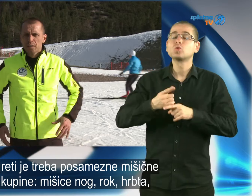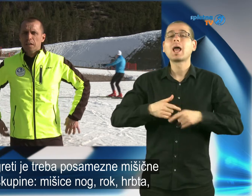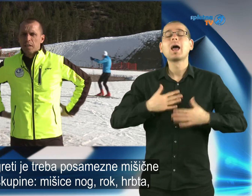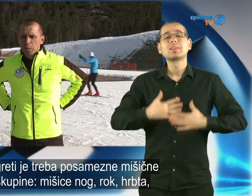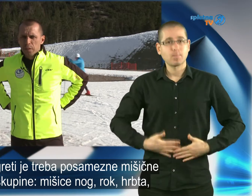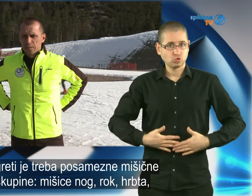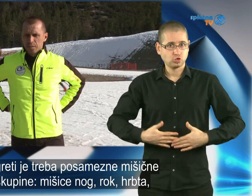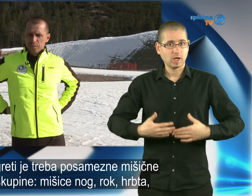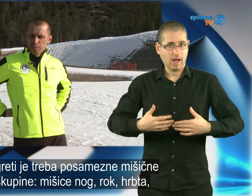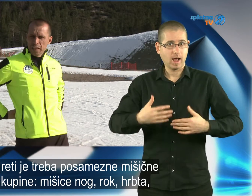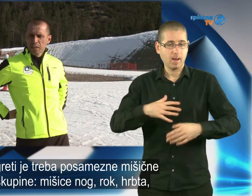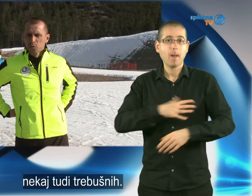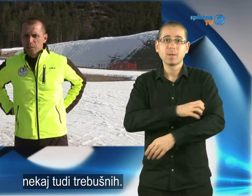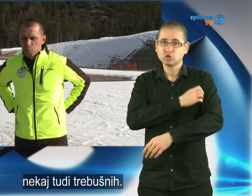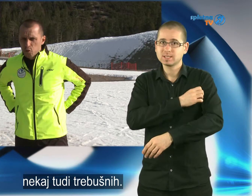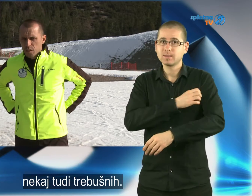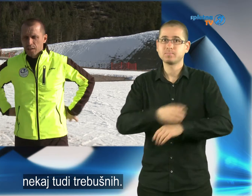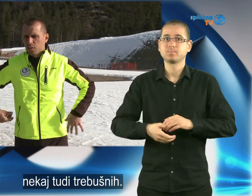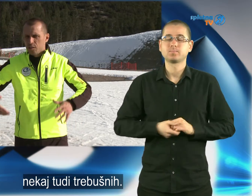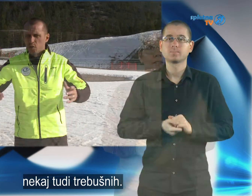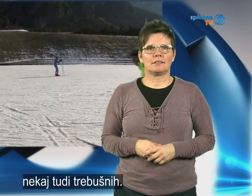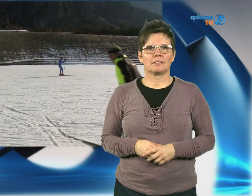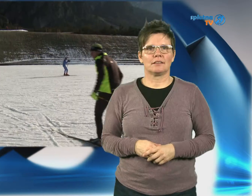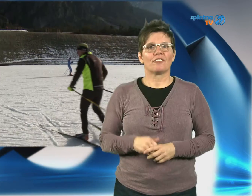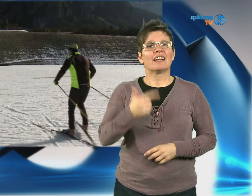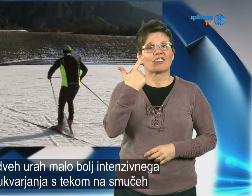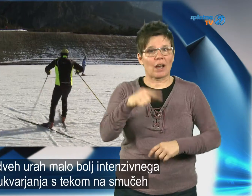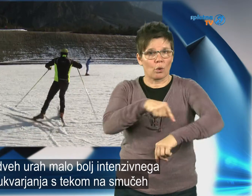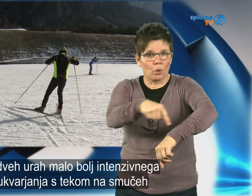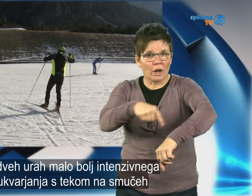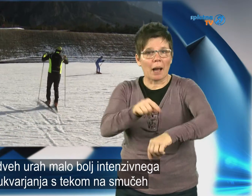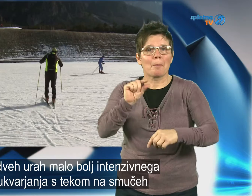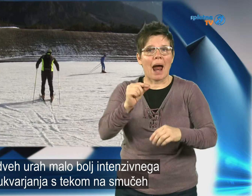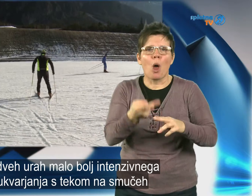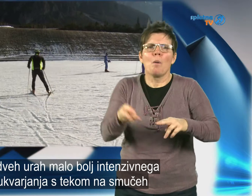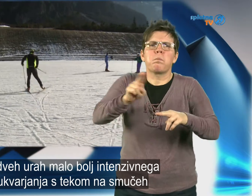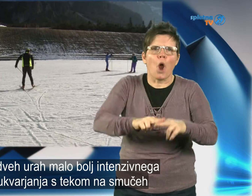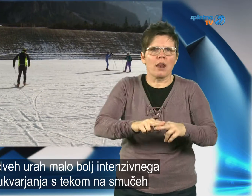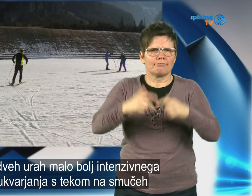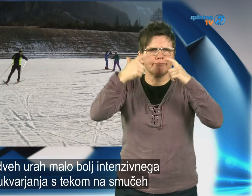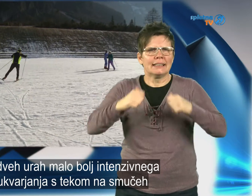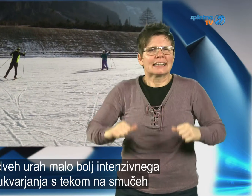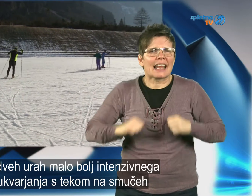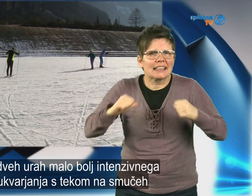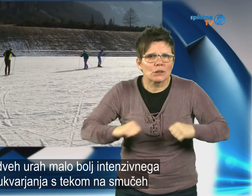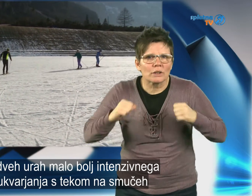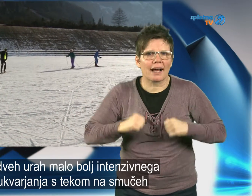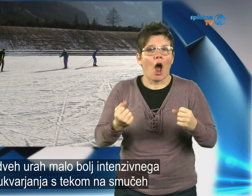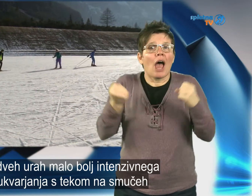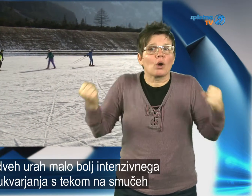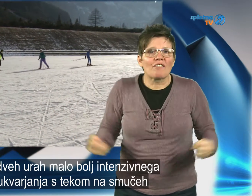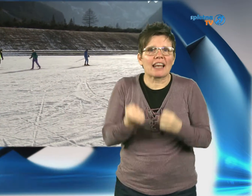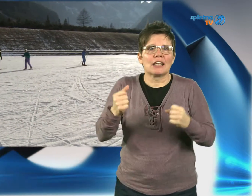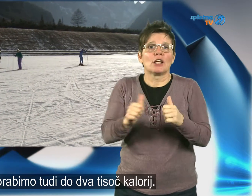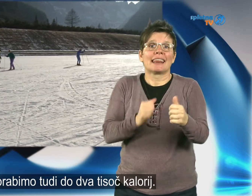rok, hrbet, nekaj tudi trebušnih. V 2 urah malo bolj intenzivnega ukvarjanja s tekom